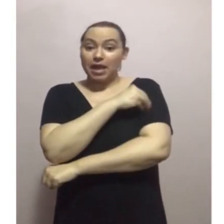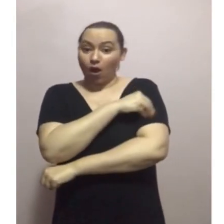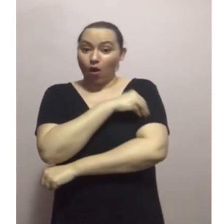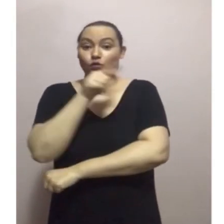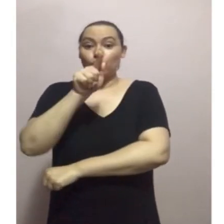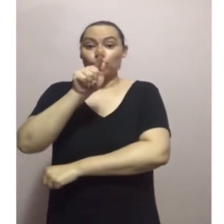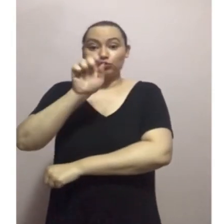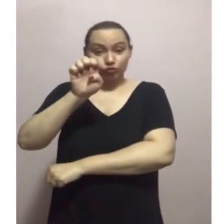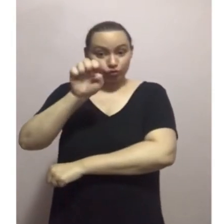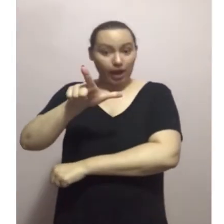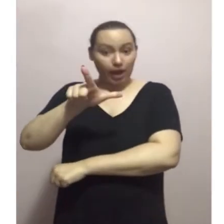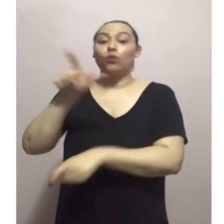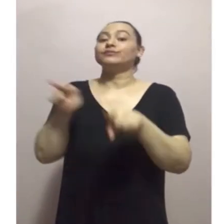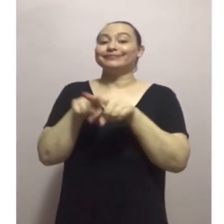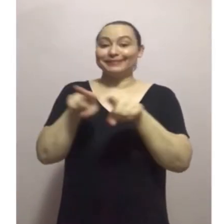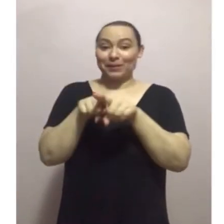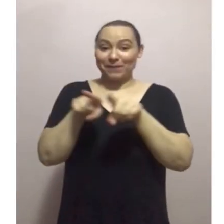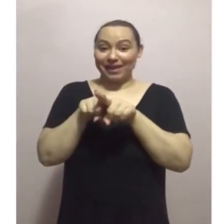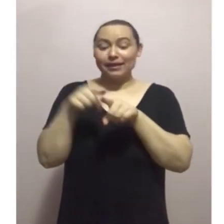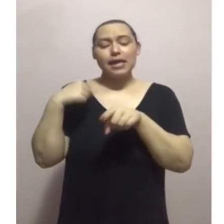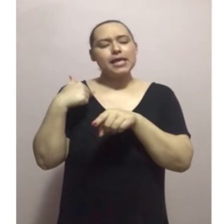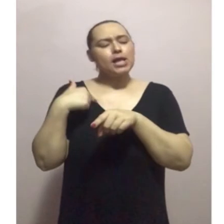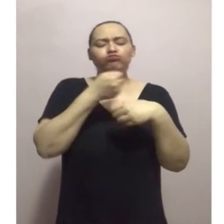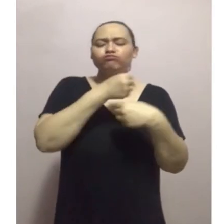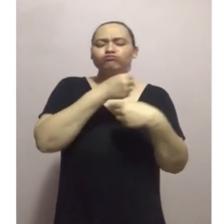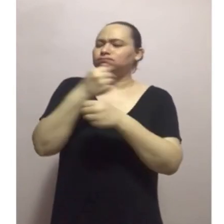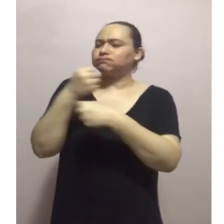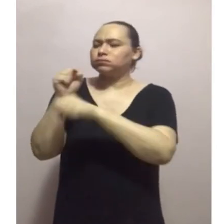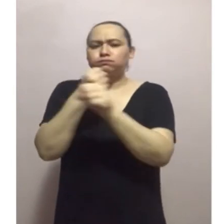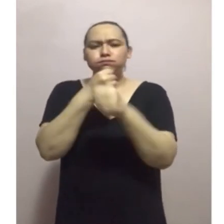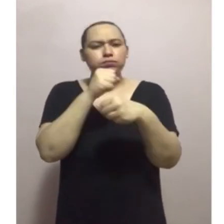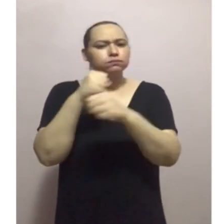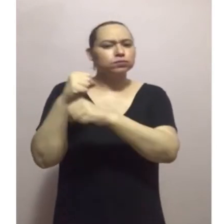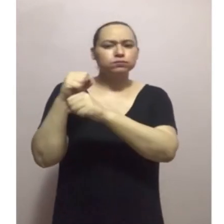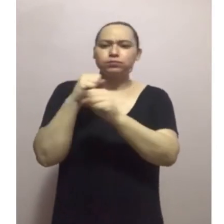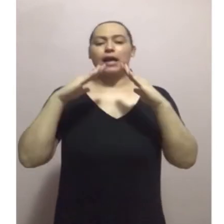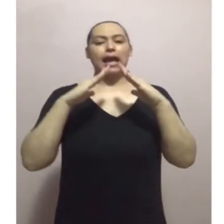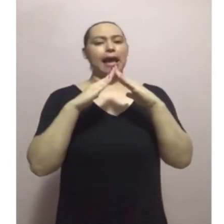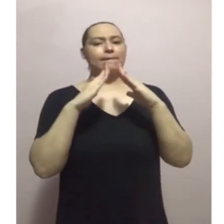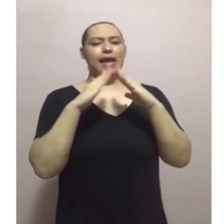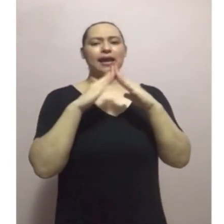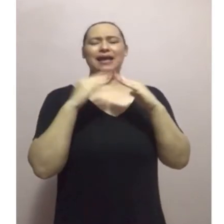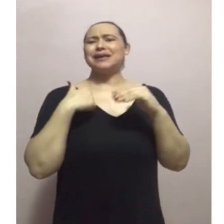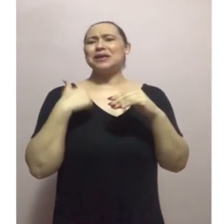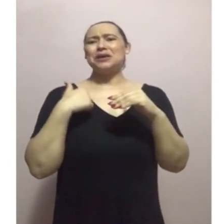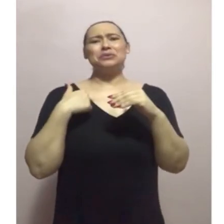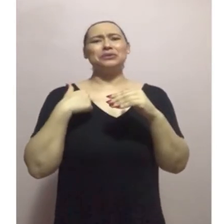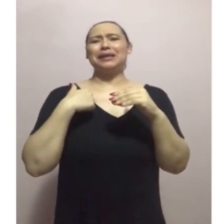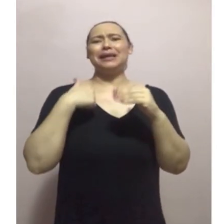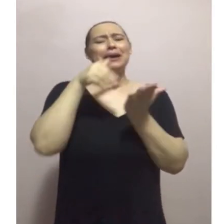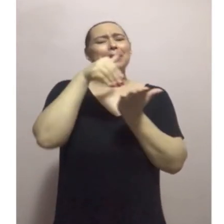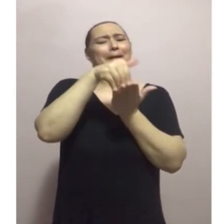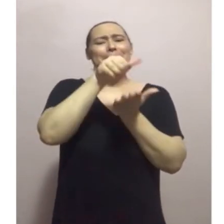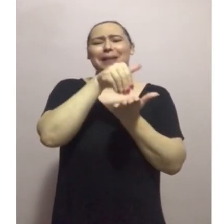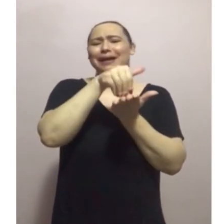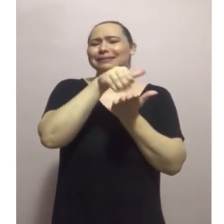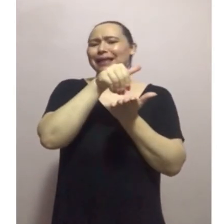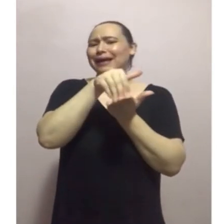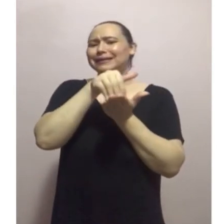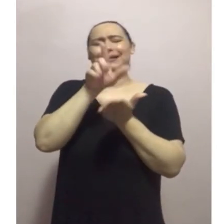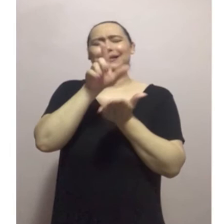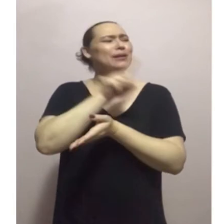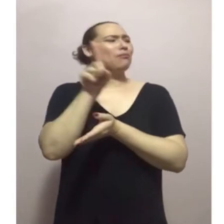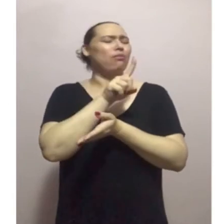gel. E aí, no que eu limpava a casa, eu pensava nessa minha equipe, que eu não queria demitir ninguém, eu não queria... as pessoas